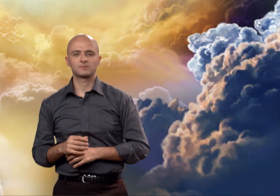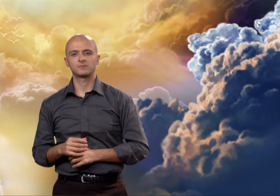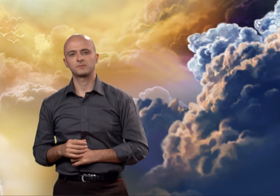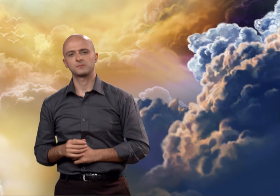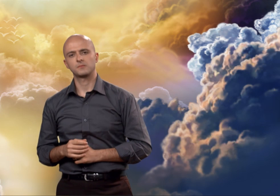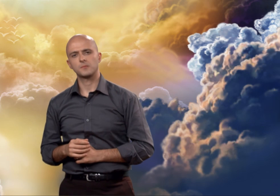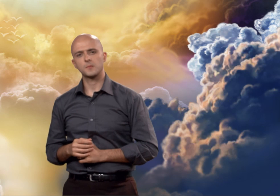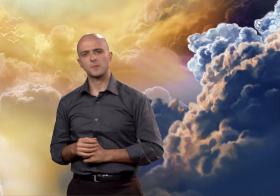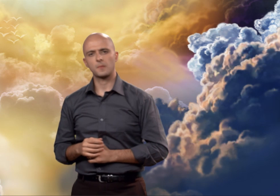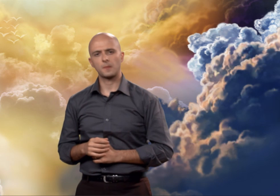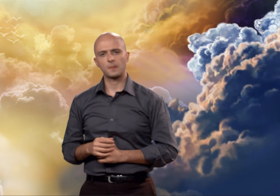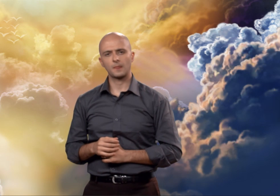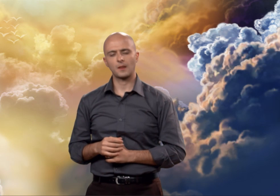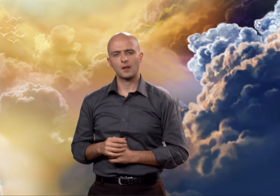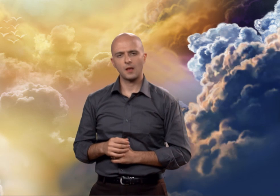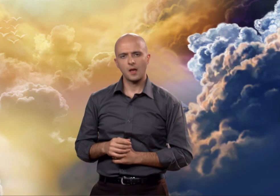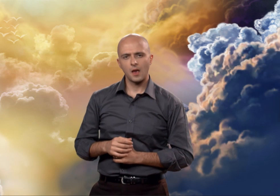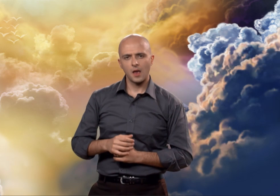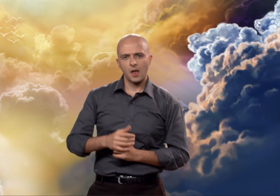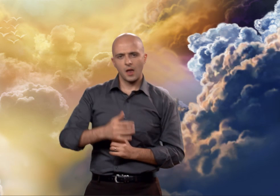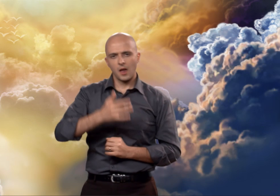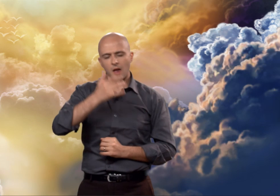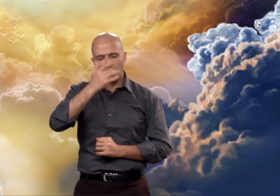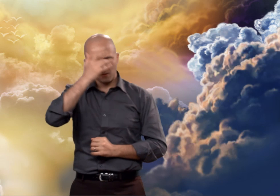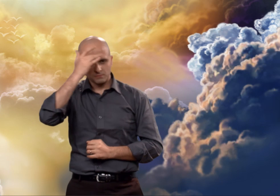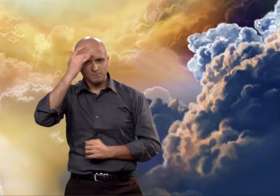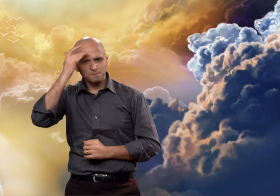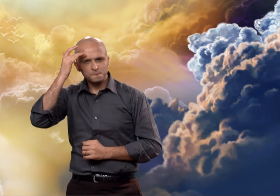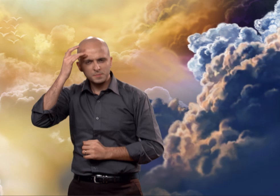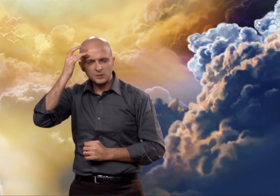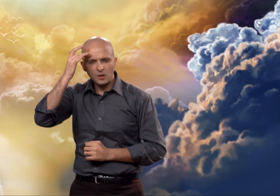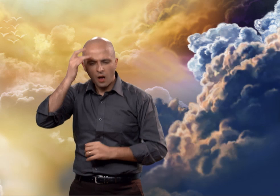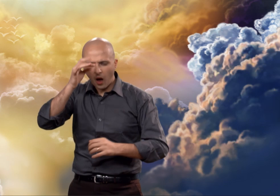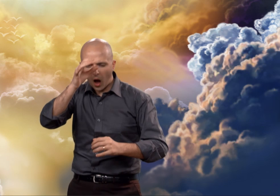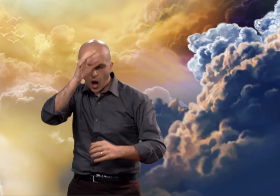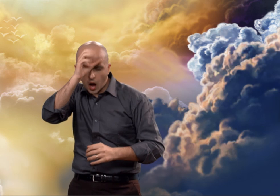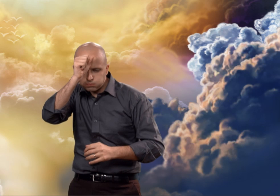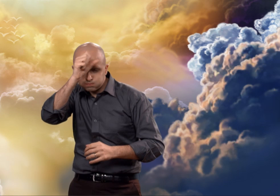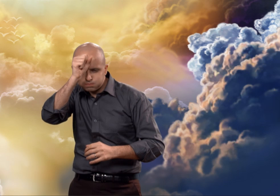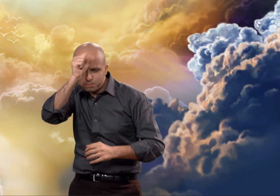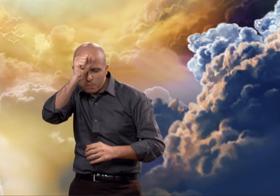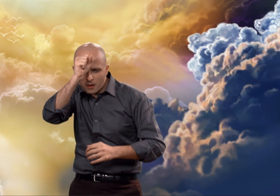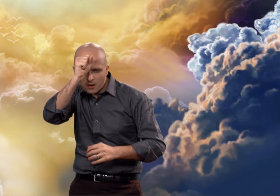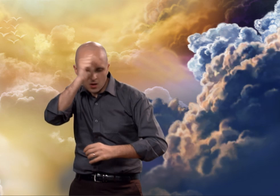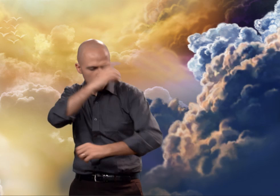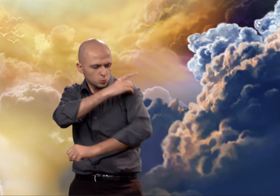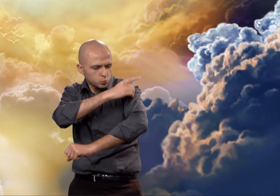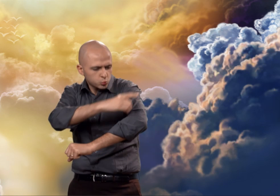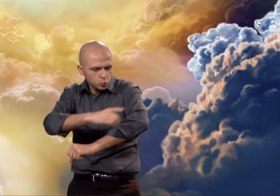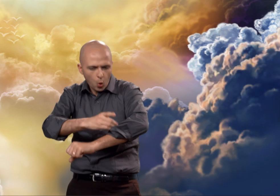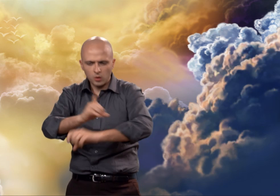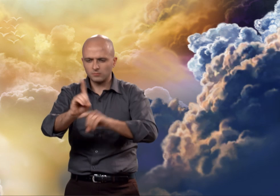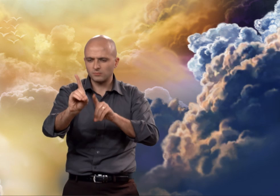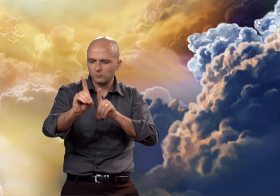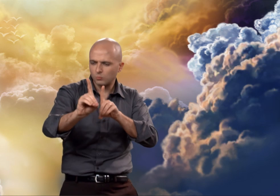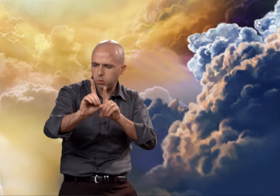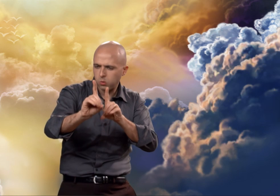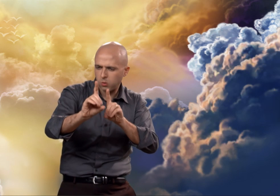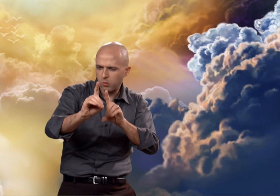e o próprio Deus nada faz que contrarie essas leis. Assim representam Deus como sendo governado por suas